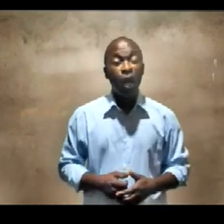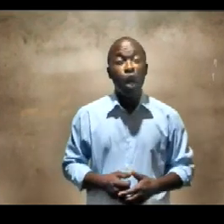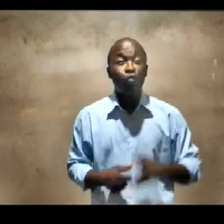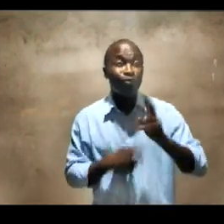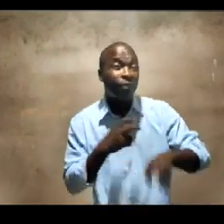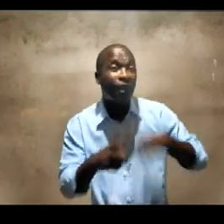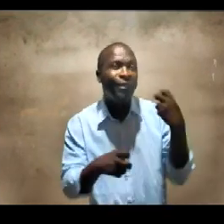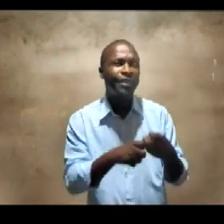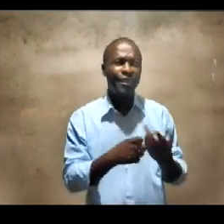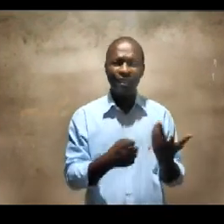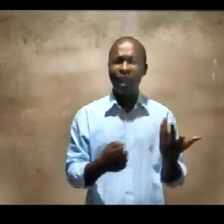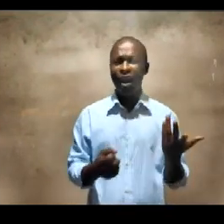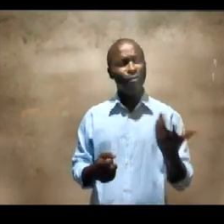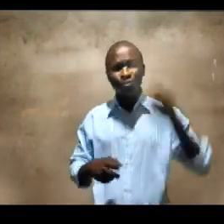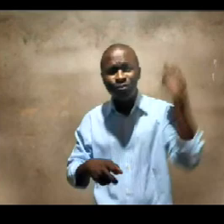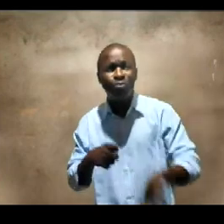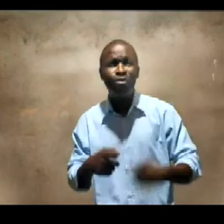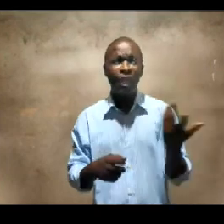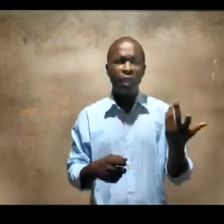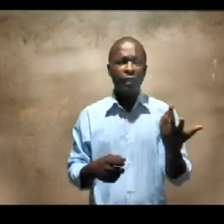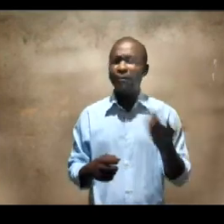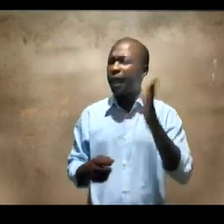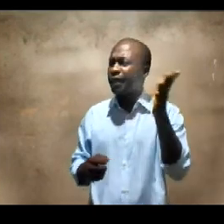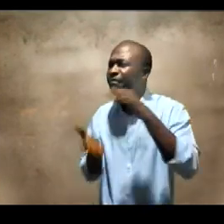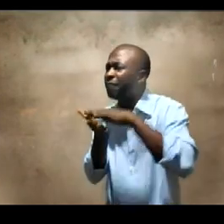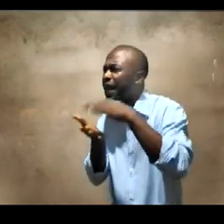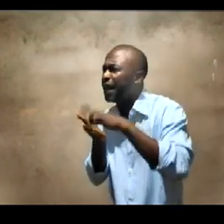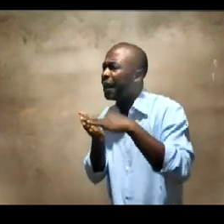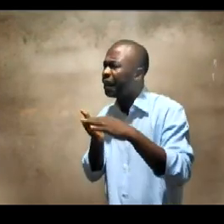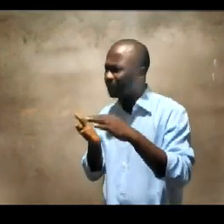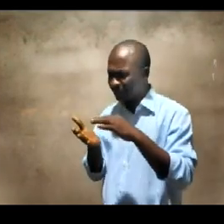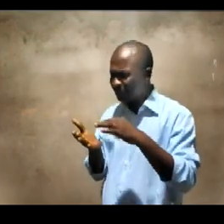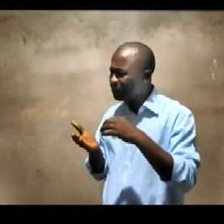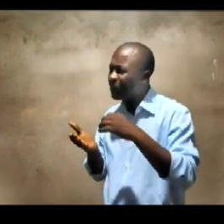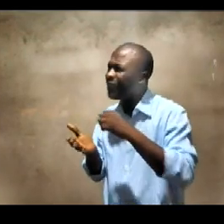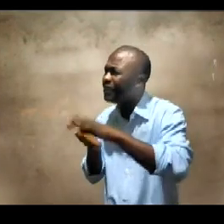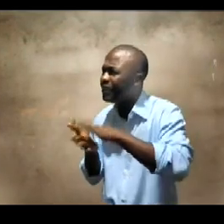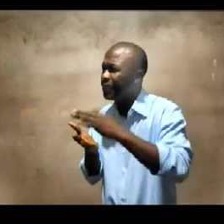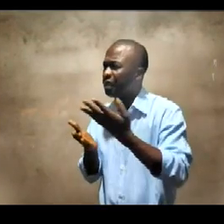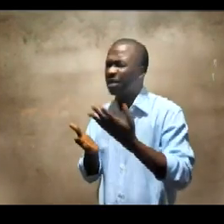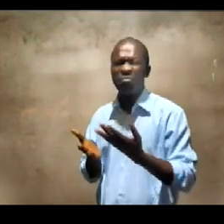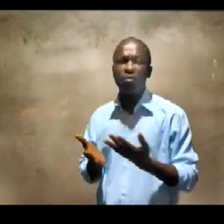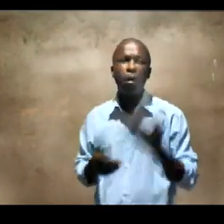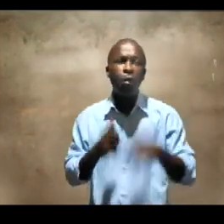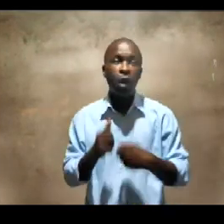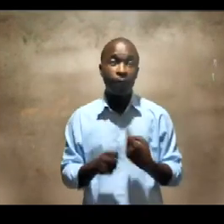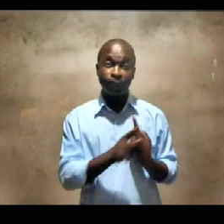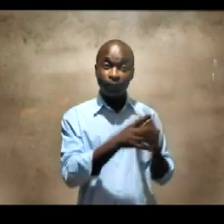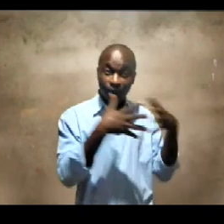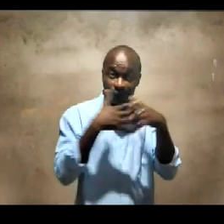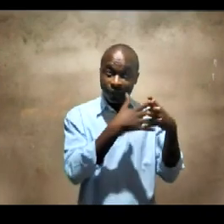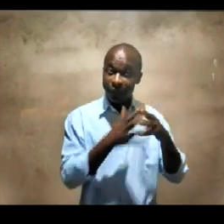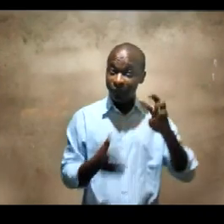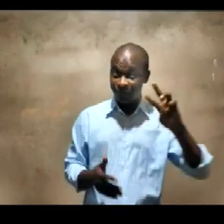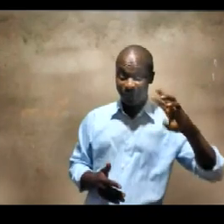C'est très difficile en fait à estimer, mais à la décharge de Washington, c'est vrai que s'il n'y a pas d'investisseurs